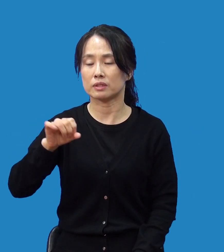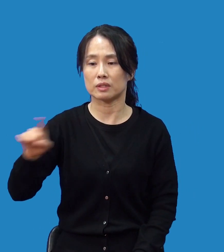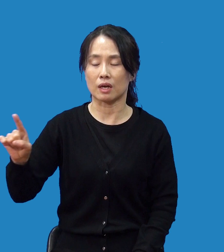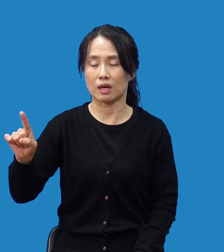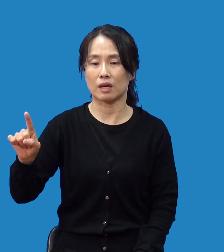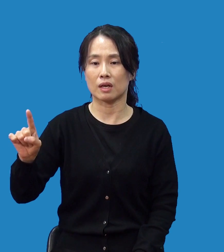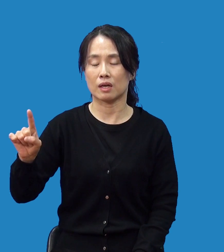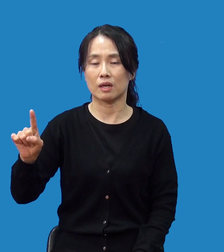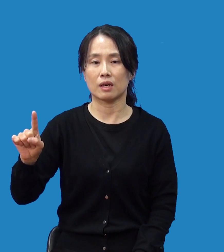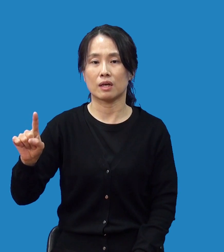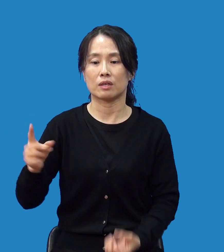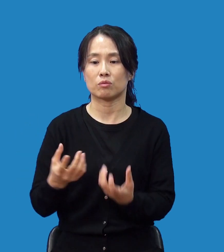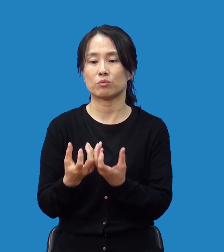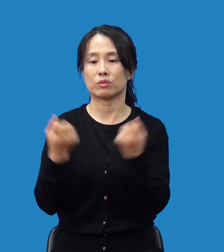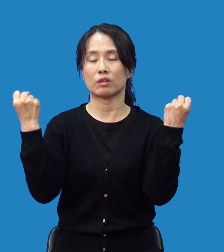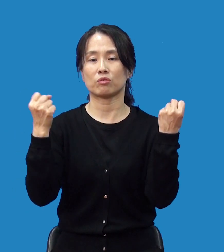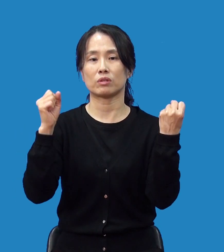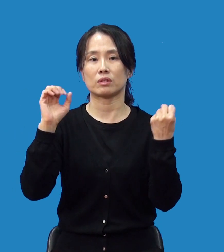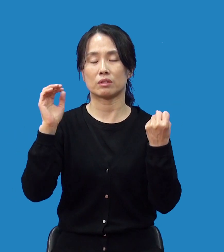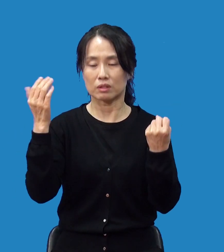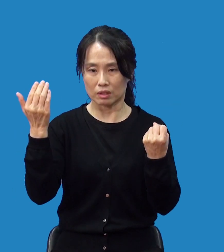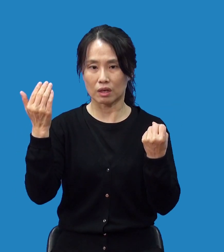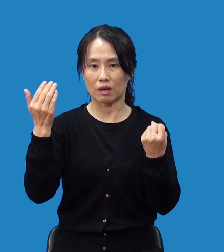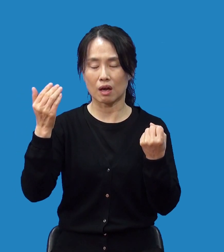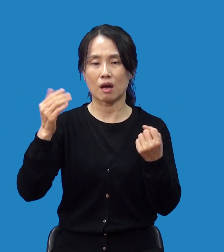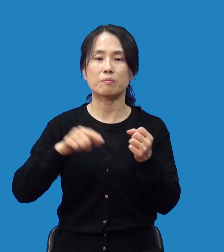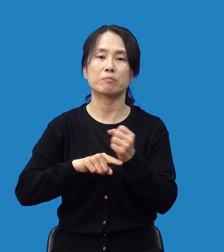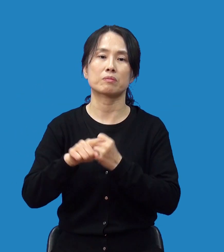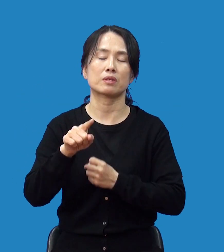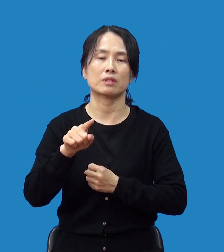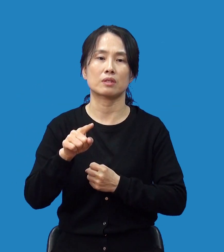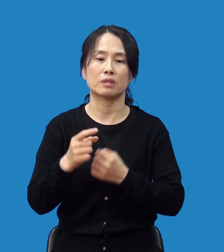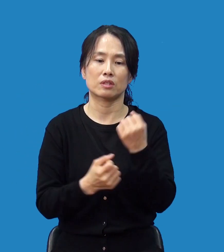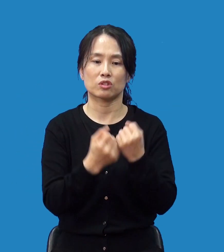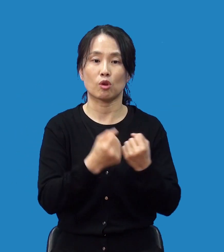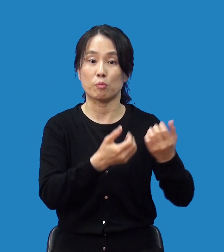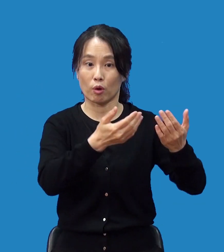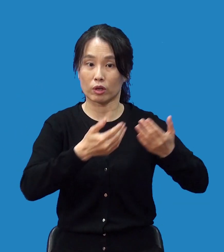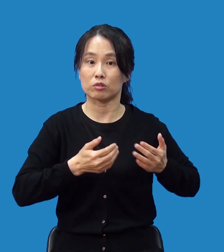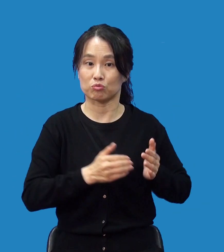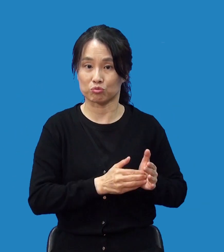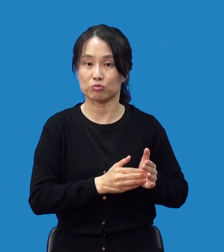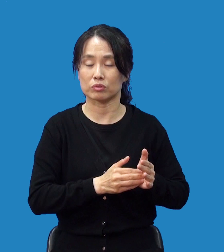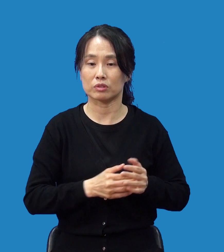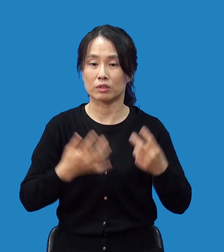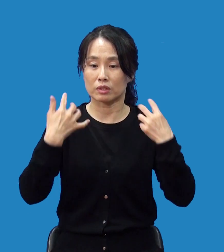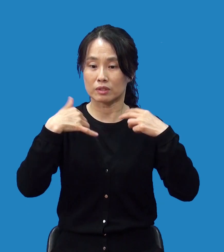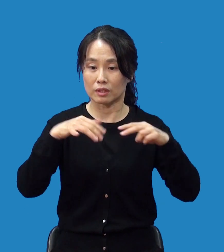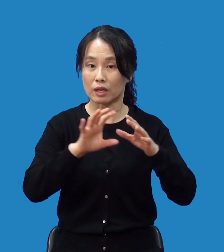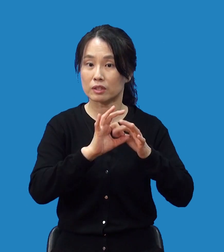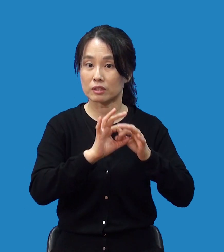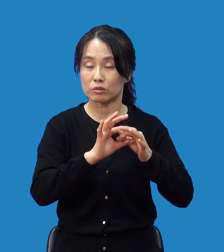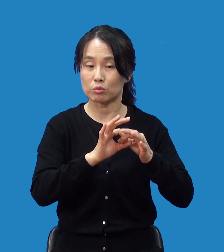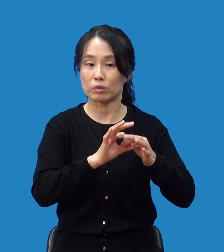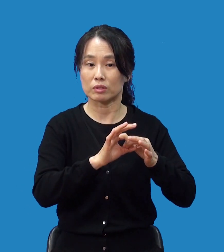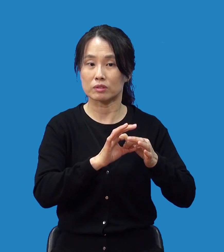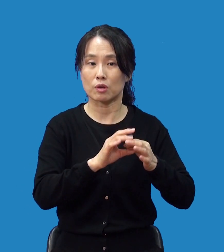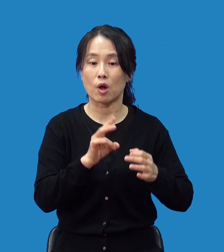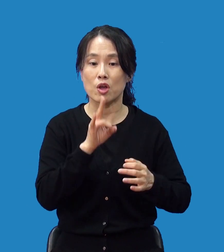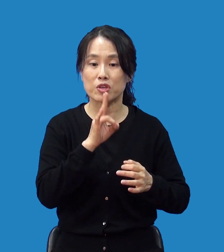넘어갔다라고 하는 뜻이다 하고 해석해 줬습니다. 그러나 그날 다니엘을 통해 하신 이